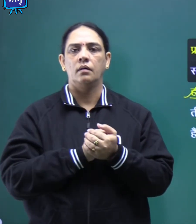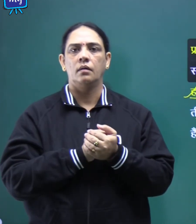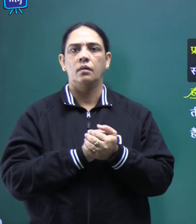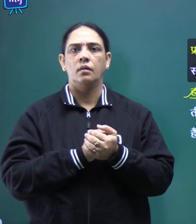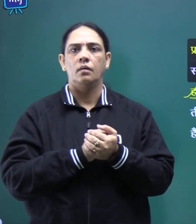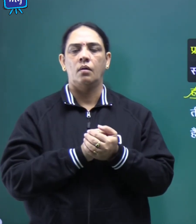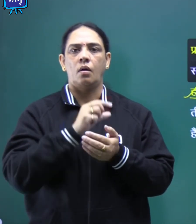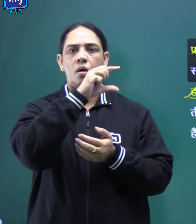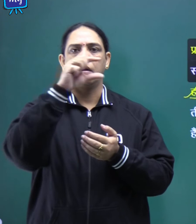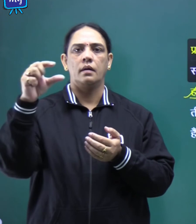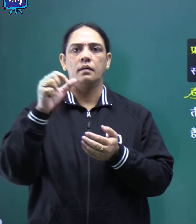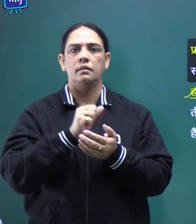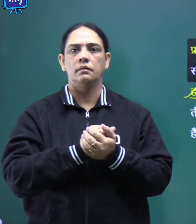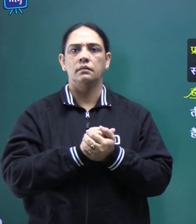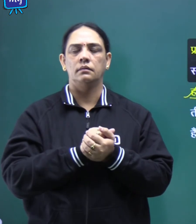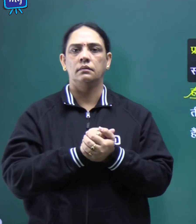व